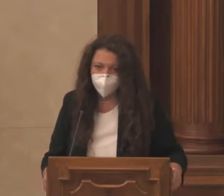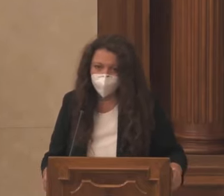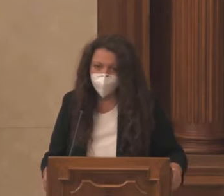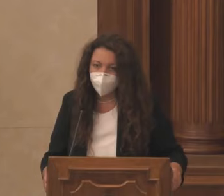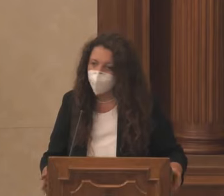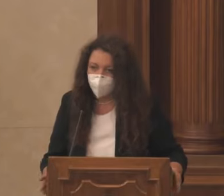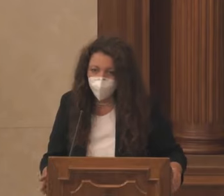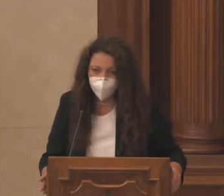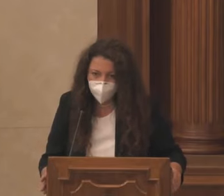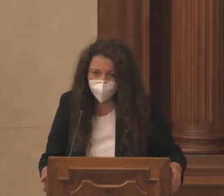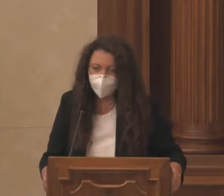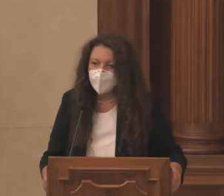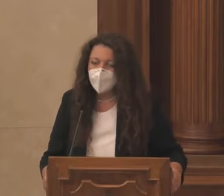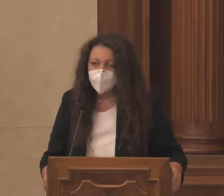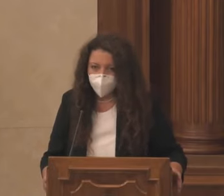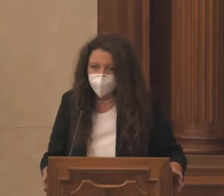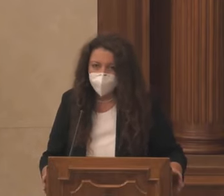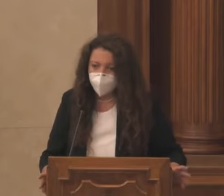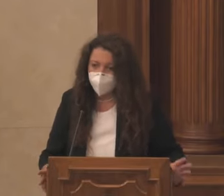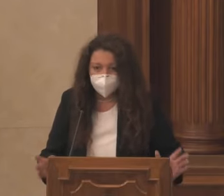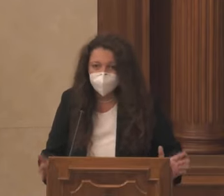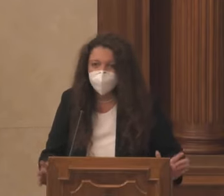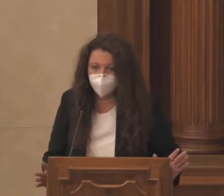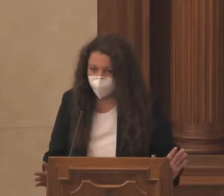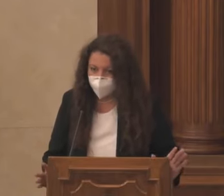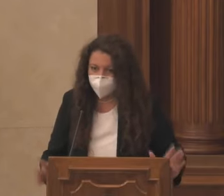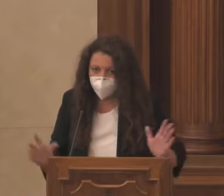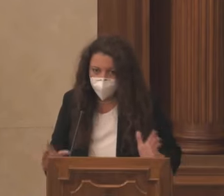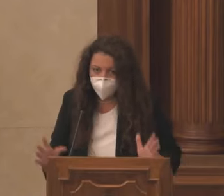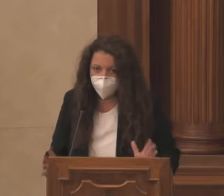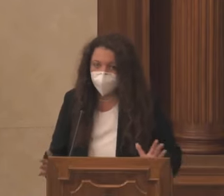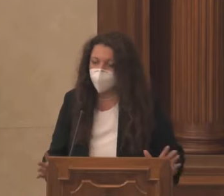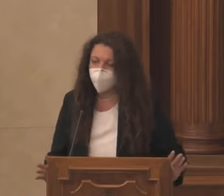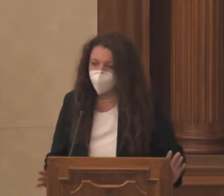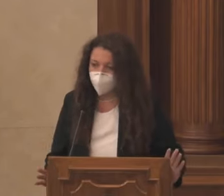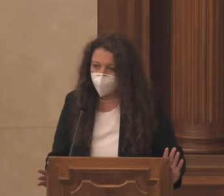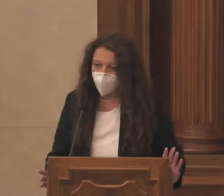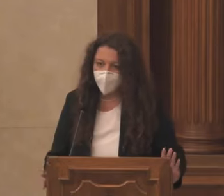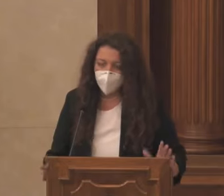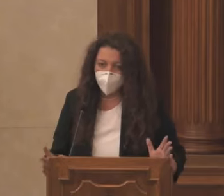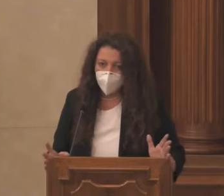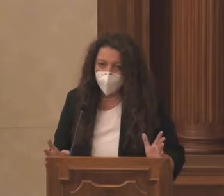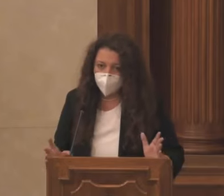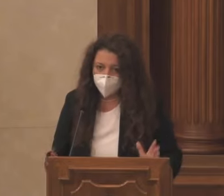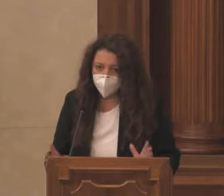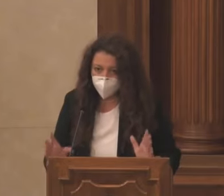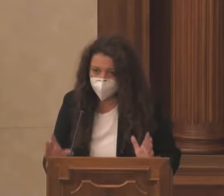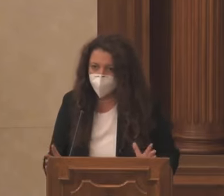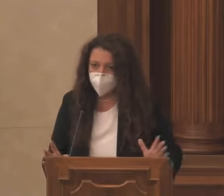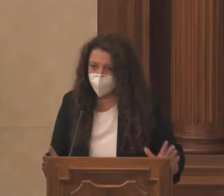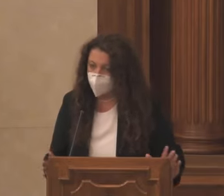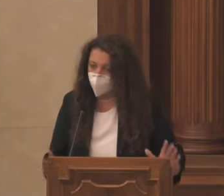medici che di buona volontà, state uniti tra di voi,